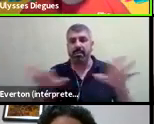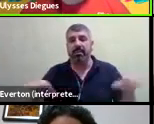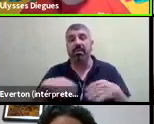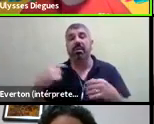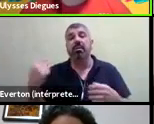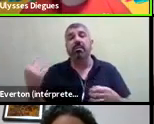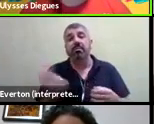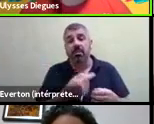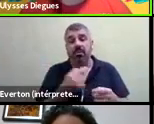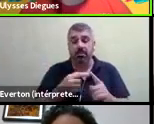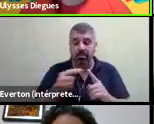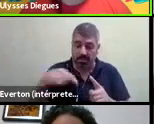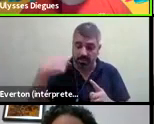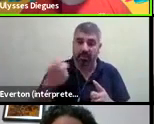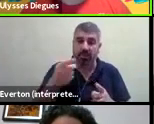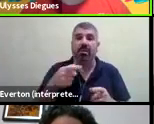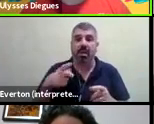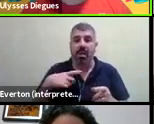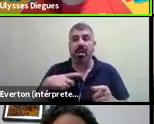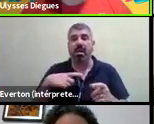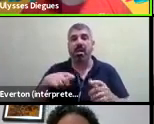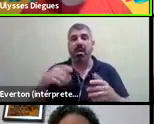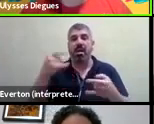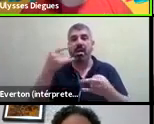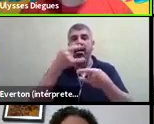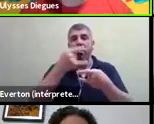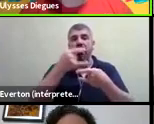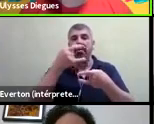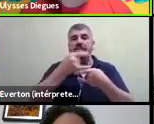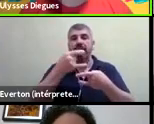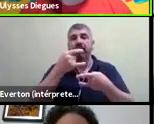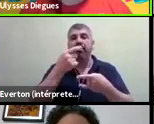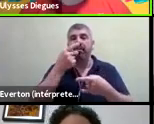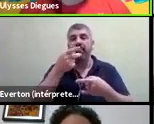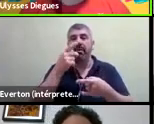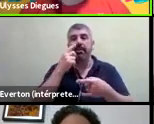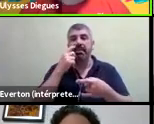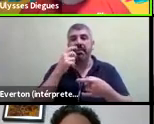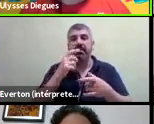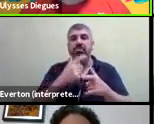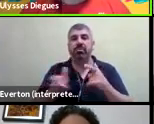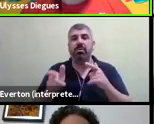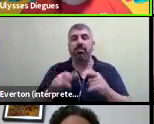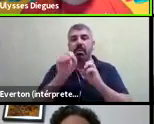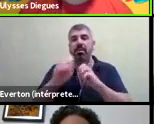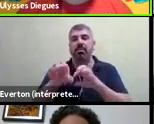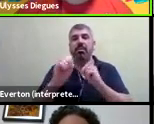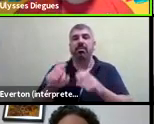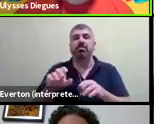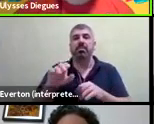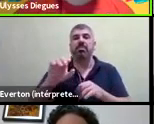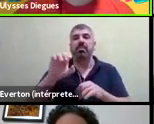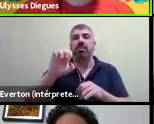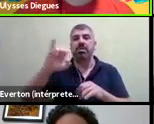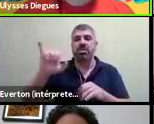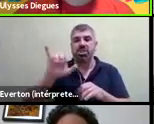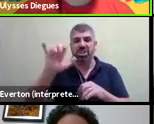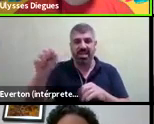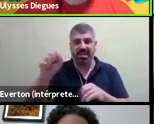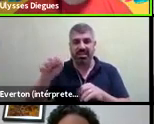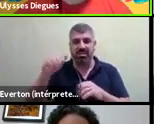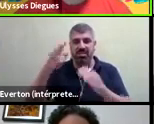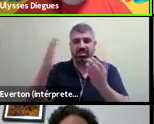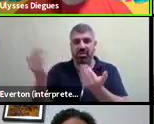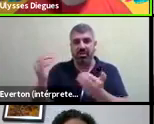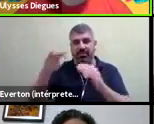ter a nossa live, né, a Hora da Brincada Live, a 9ª, que vai tratar sobre educação de jovens e adultos. Novamente, em nome da Brincada